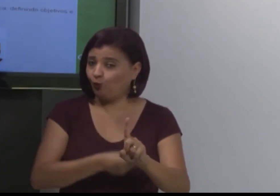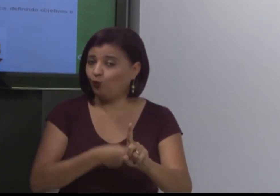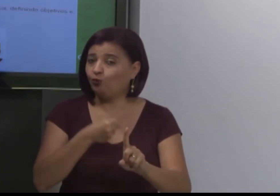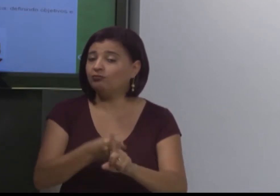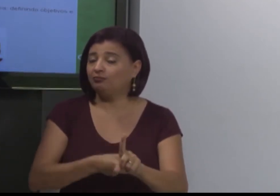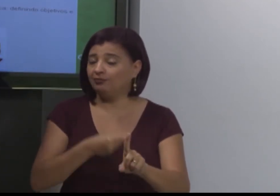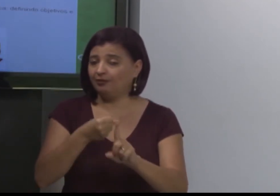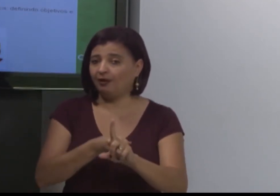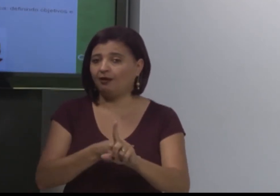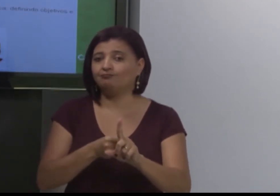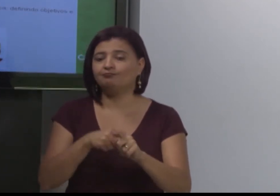É necessário